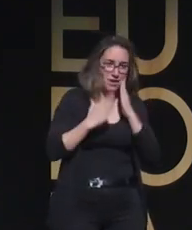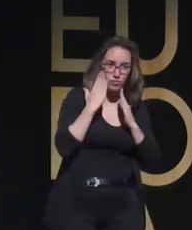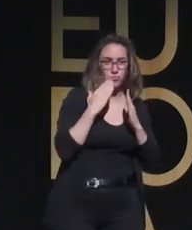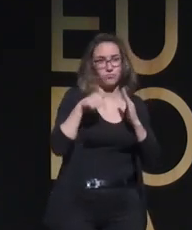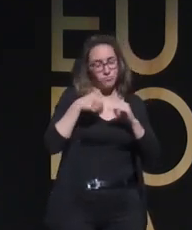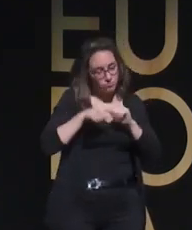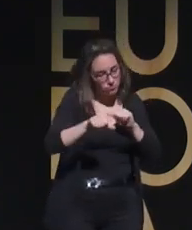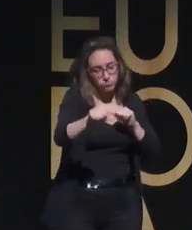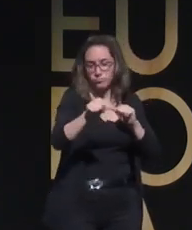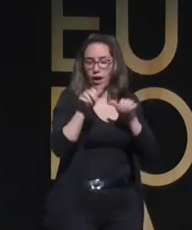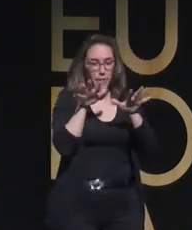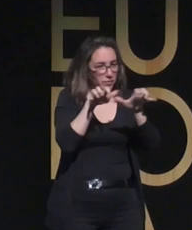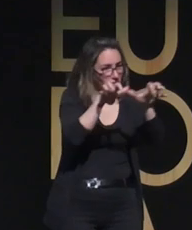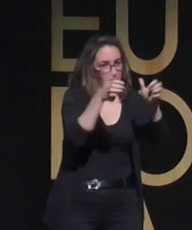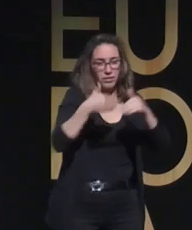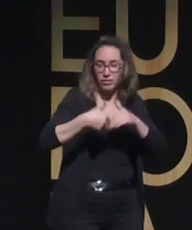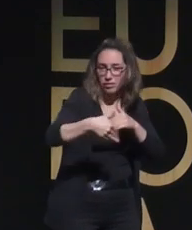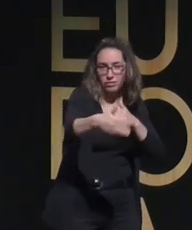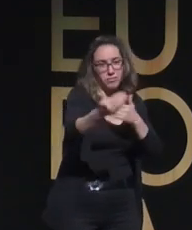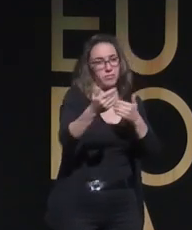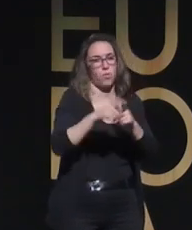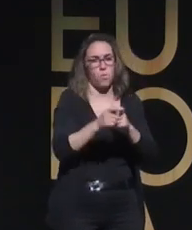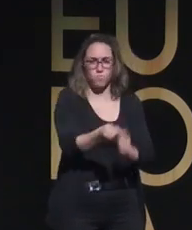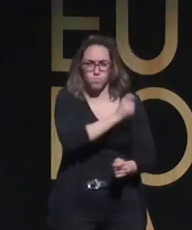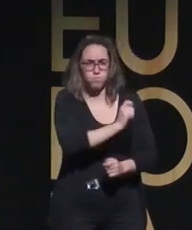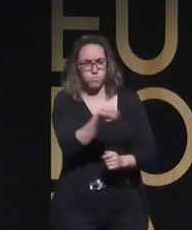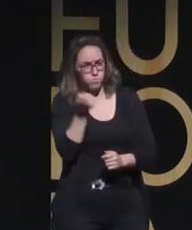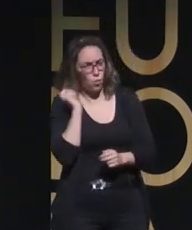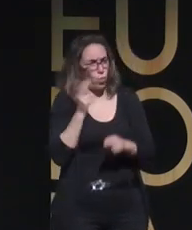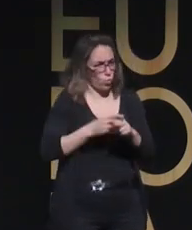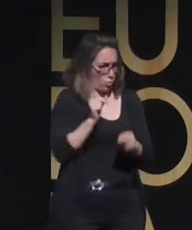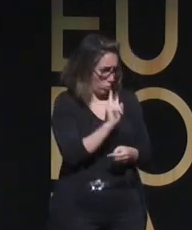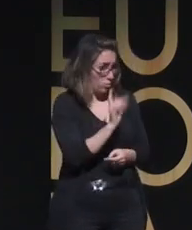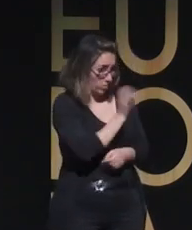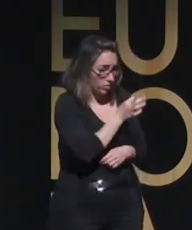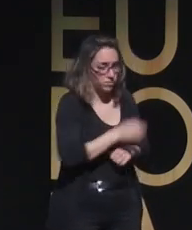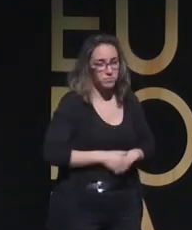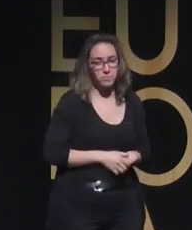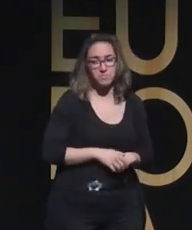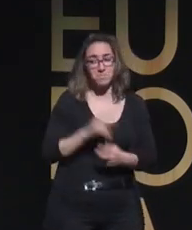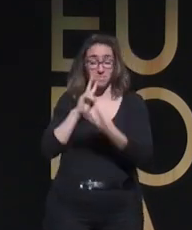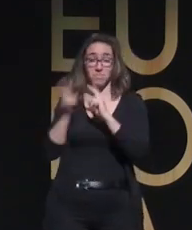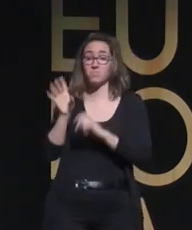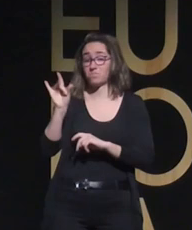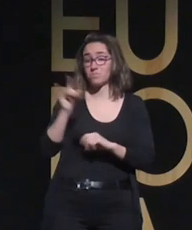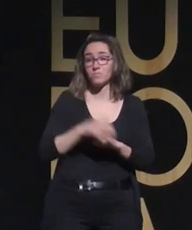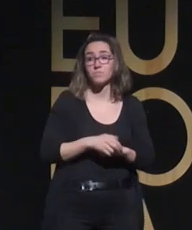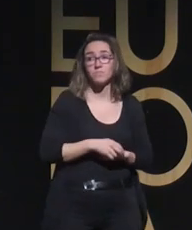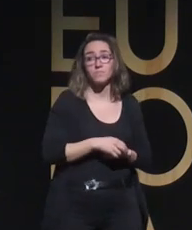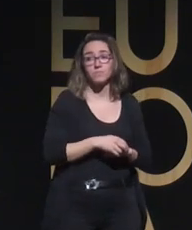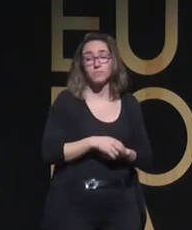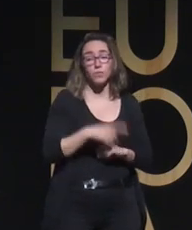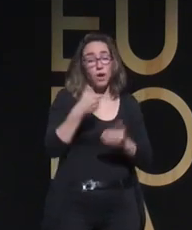camino para seguir aprendiendo y no sacar el látigo, ¿no? No sé cómo lo ves. Había un